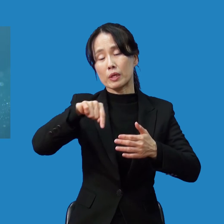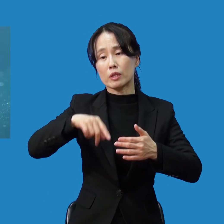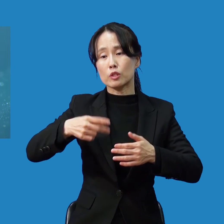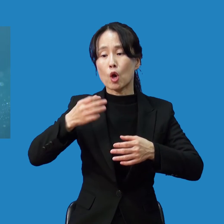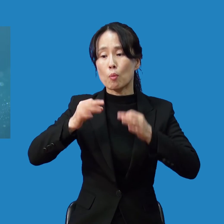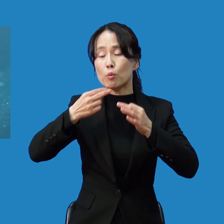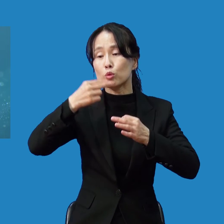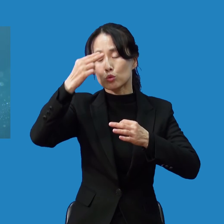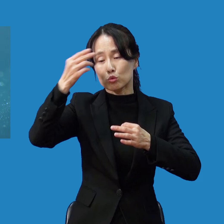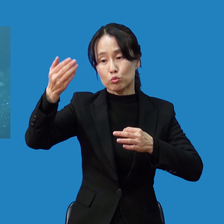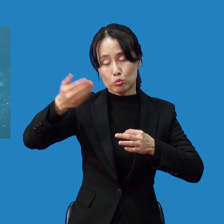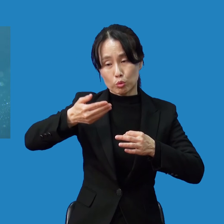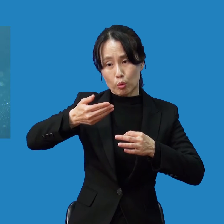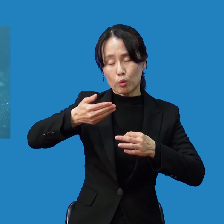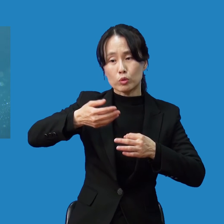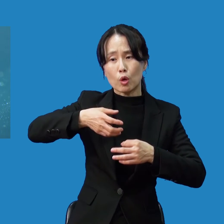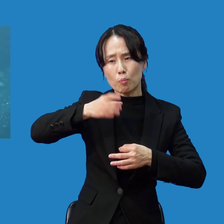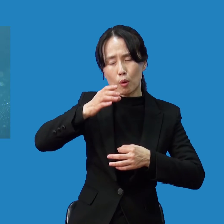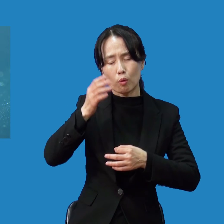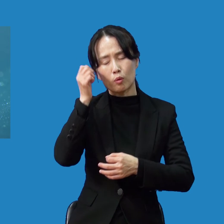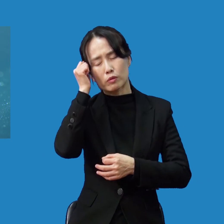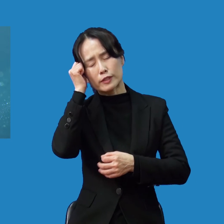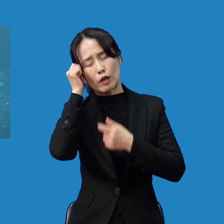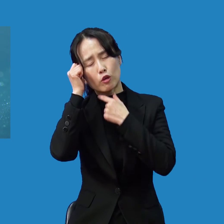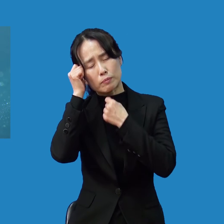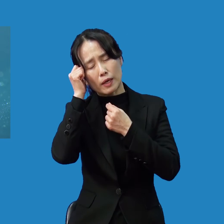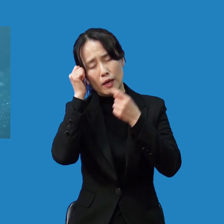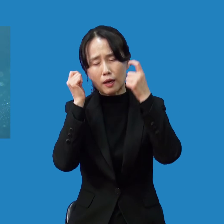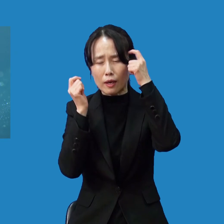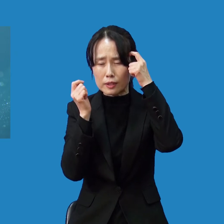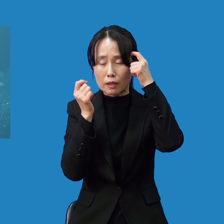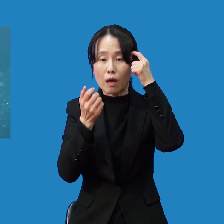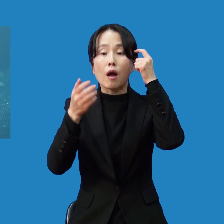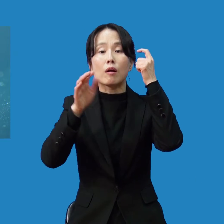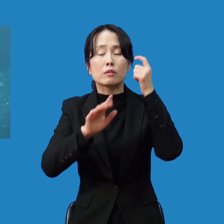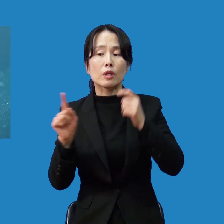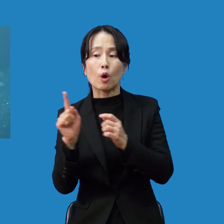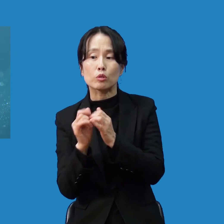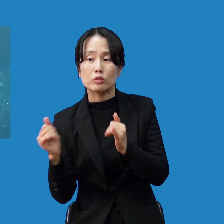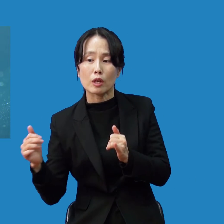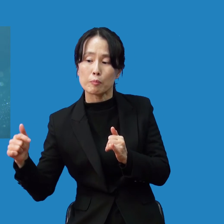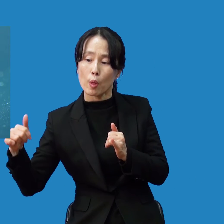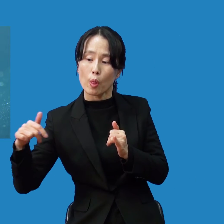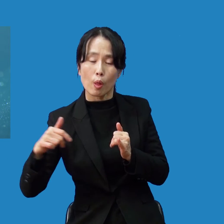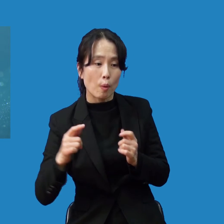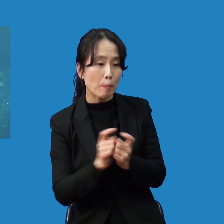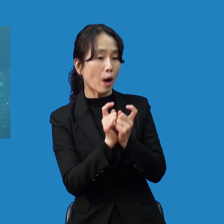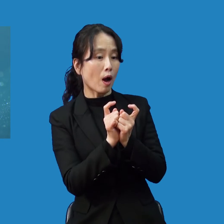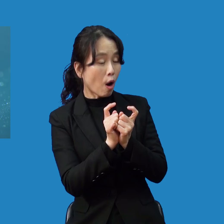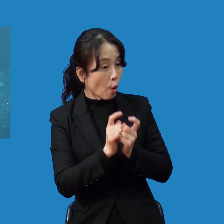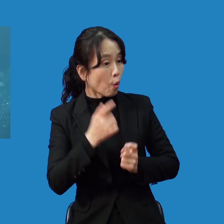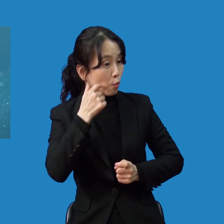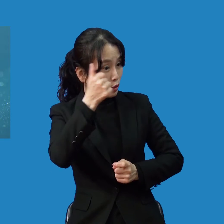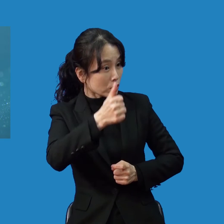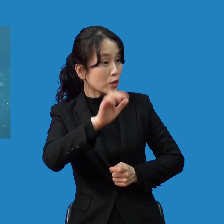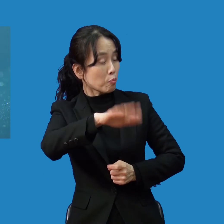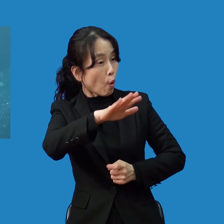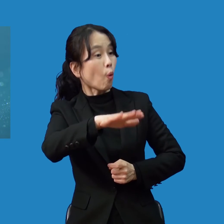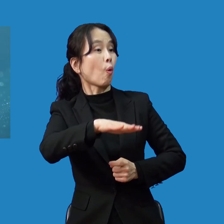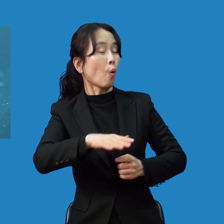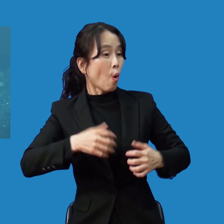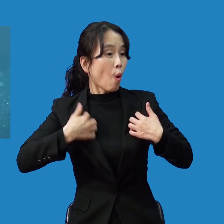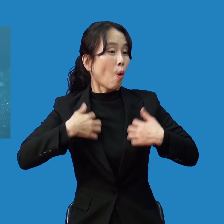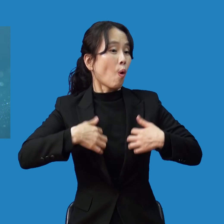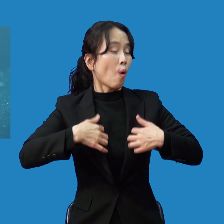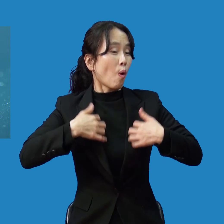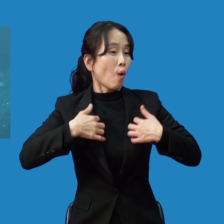사무장이 다가오더니 아이고 옥 목사님 아니십니까? 반갑게 인사를 합니다. 소리가 제법 크니까 그 순간에 주위